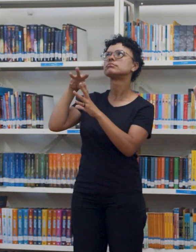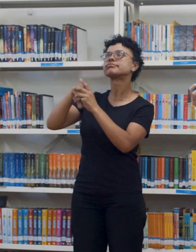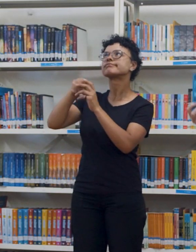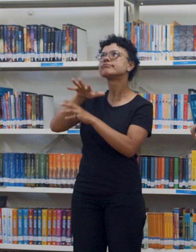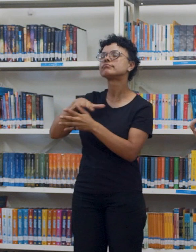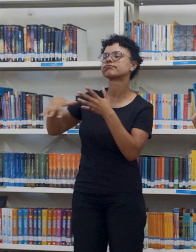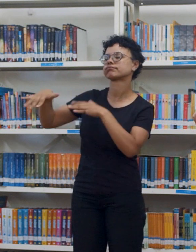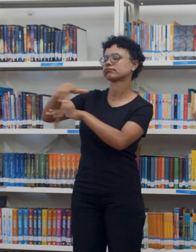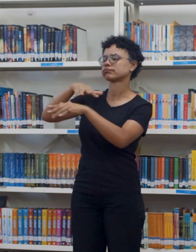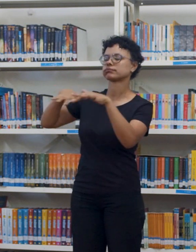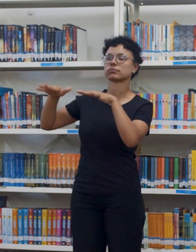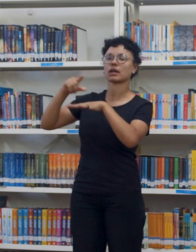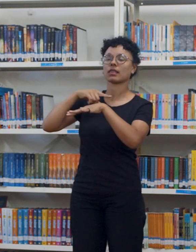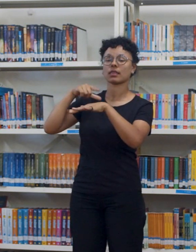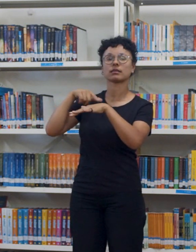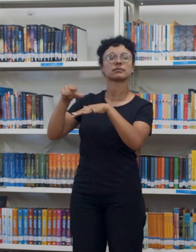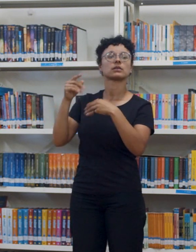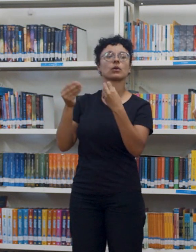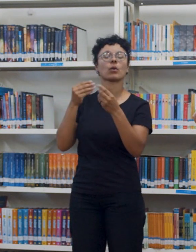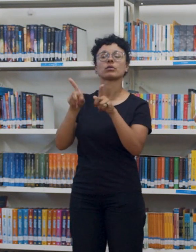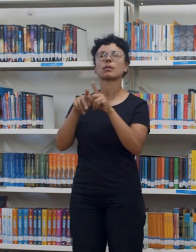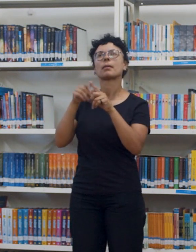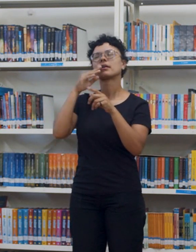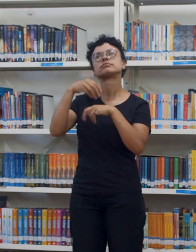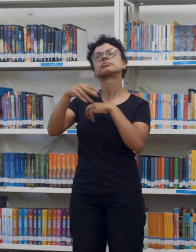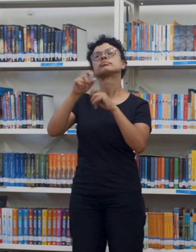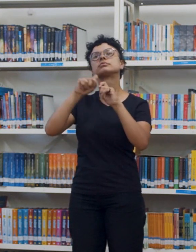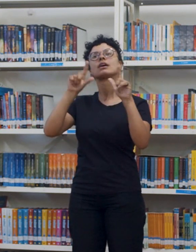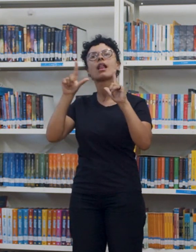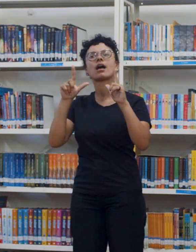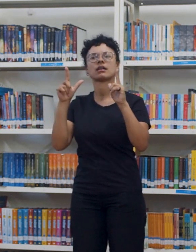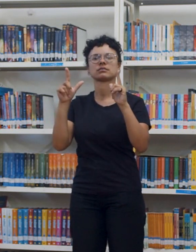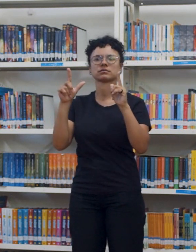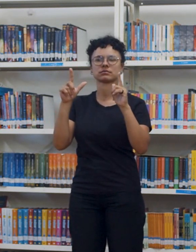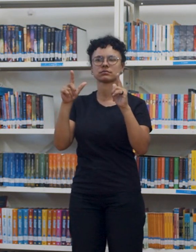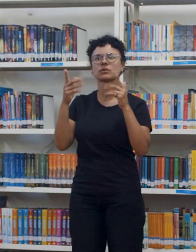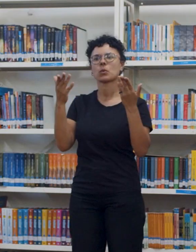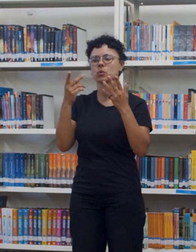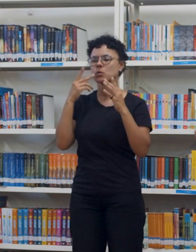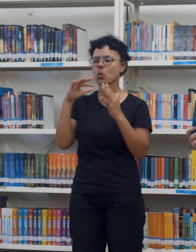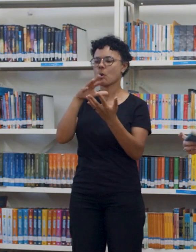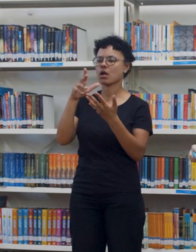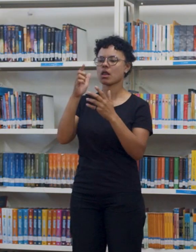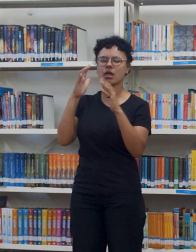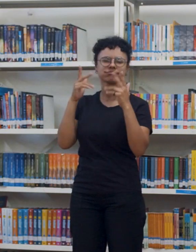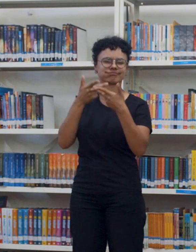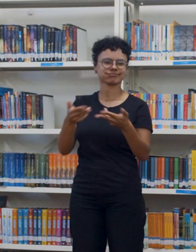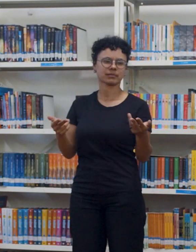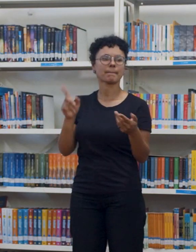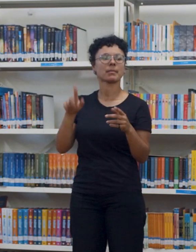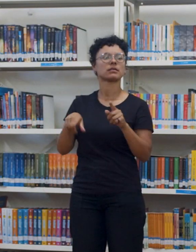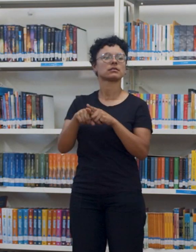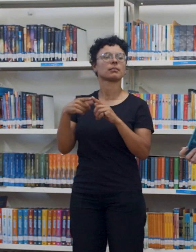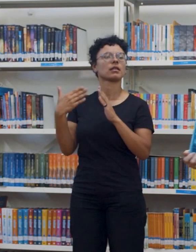comunitário e um alerta, né, sobre essa questão no mundo que a gente está vivendo da natureza. Ela mostra um livro maior